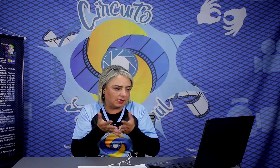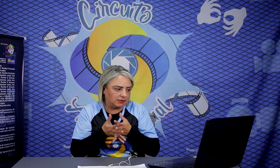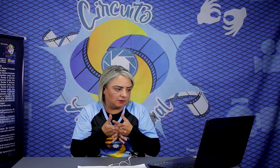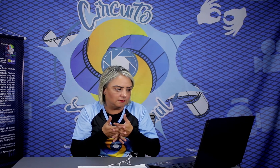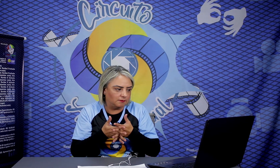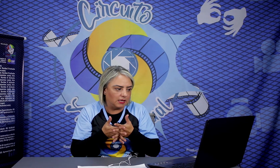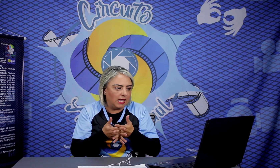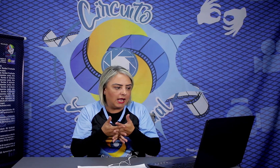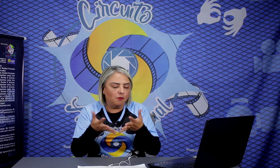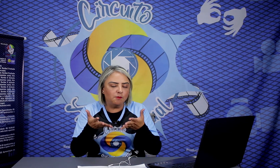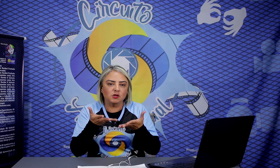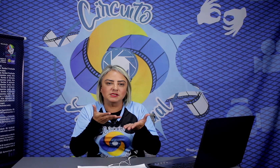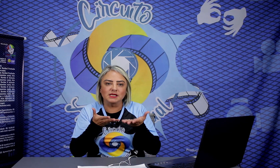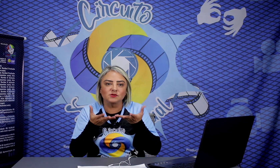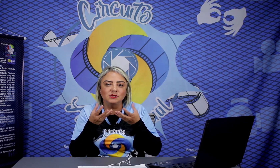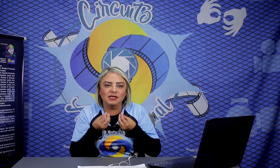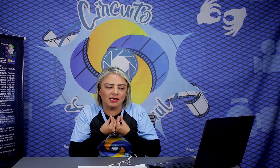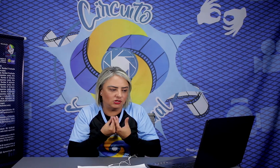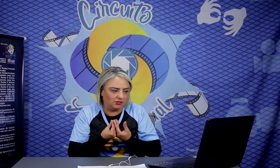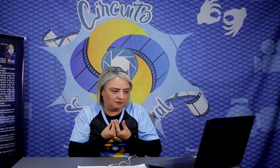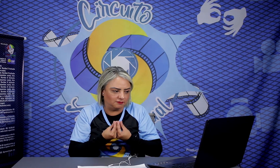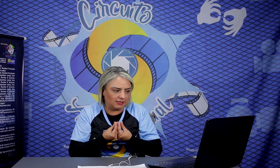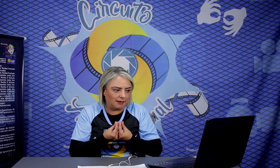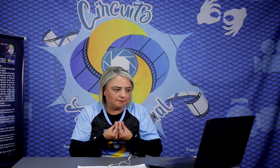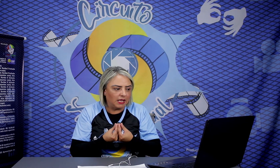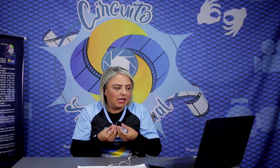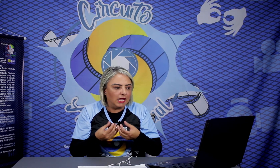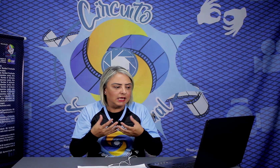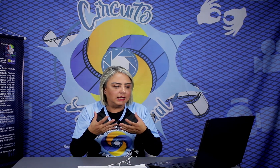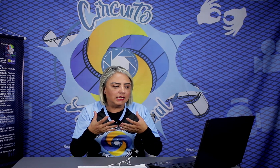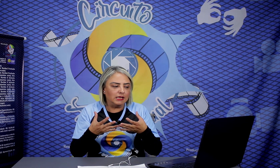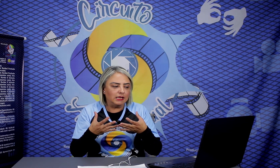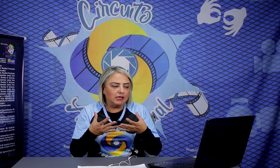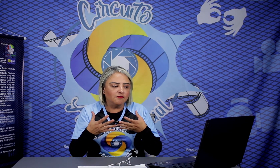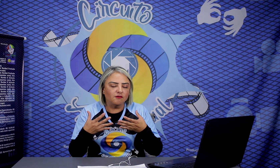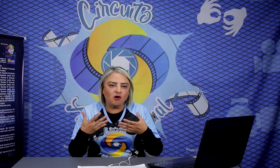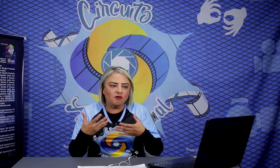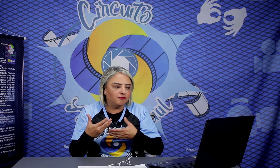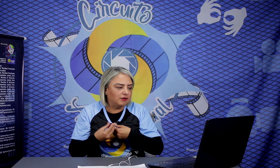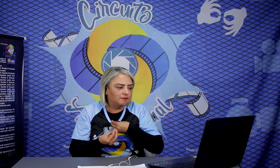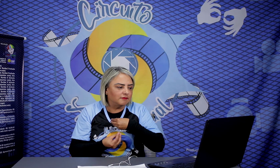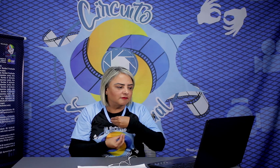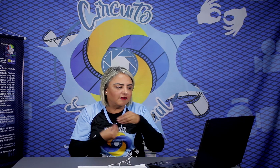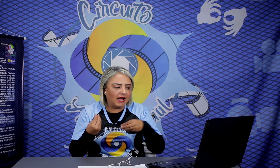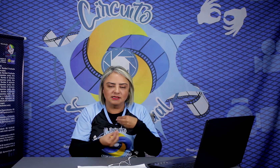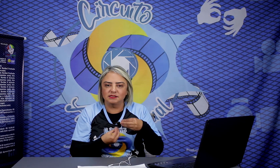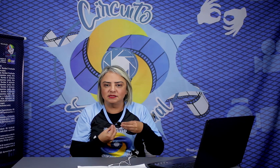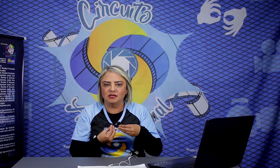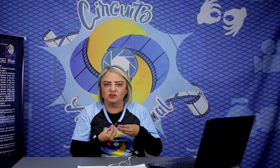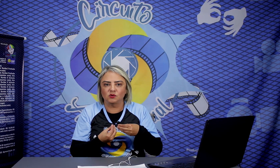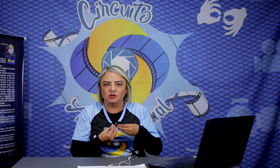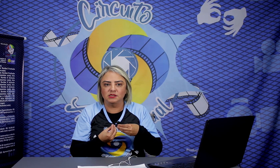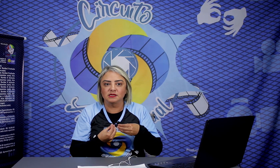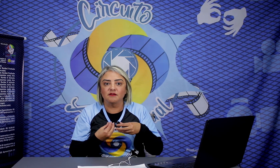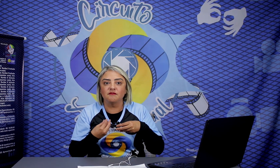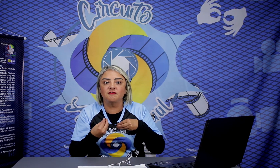informação. É um processo interativo, tá? Que envolve várias intenções,